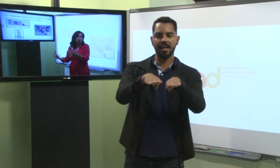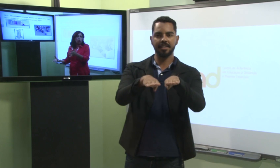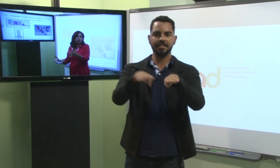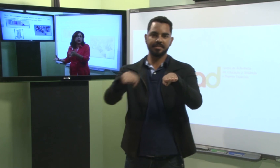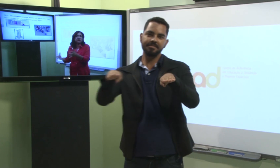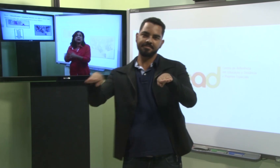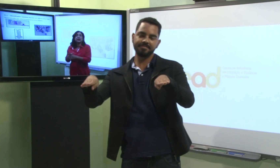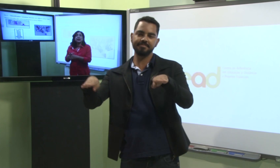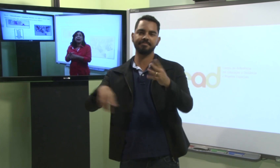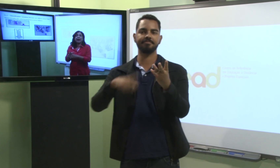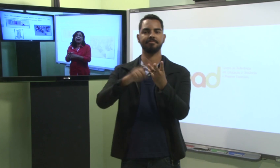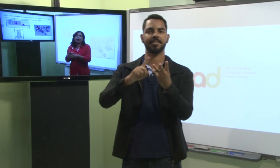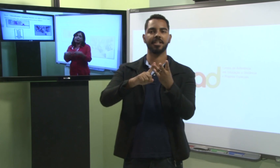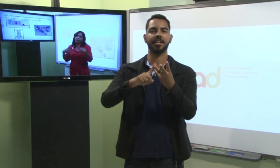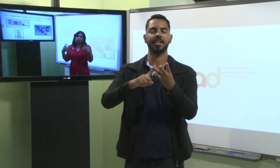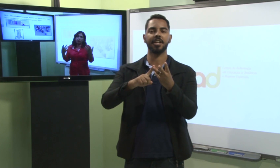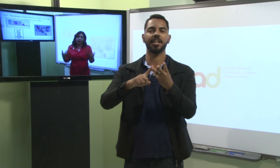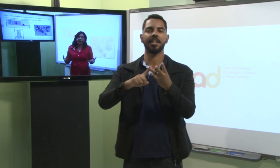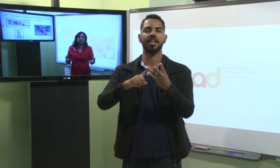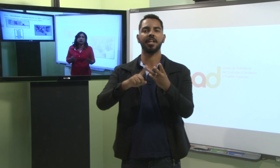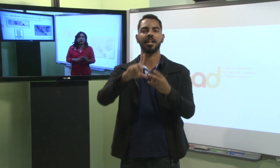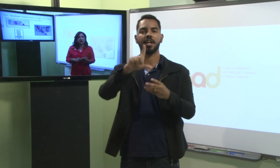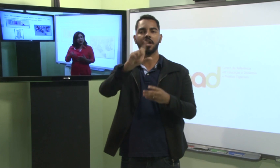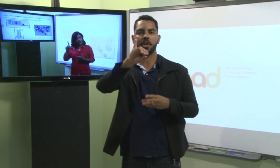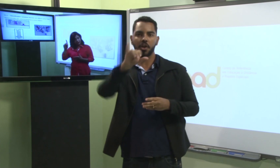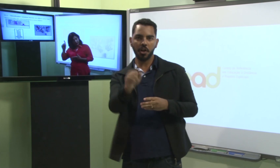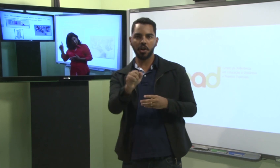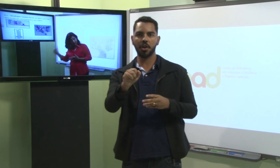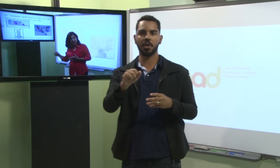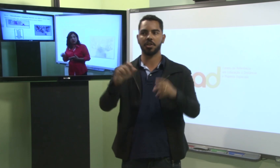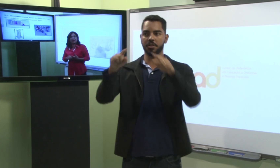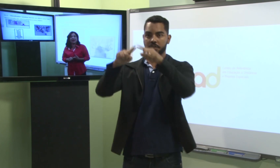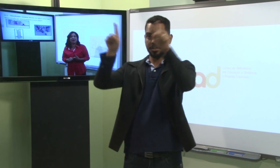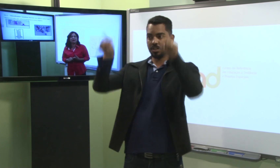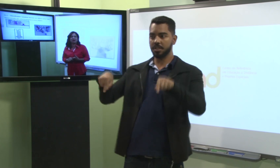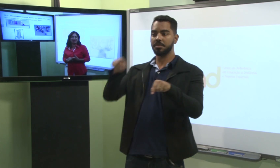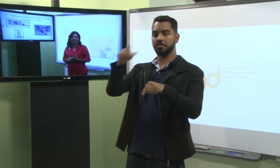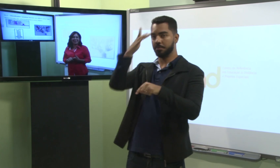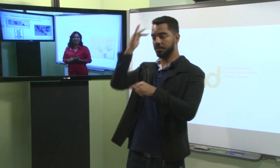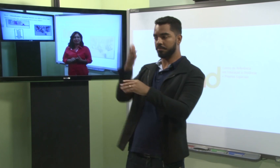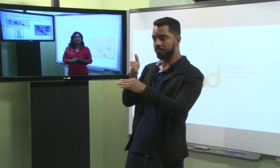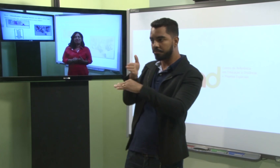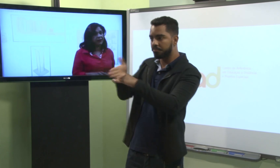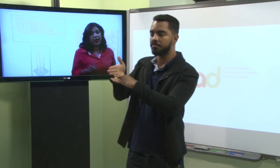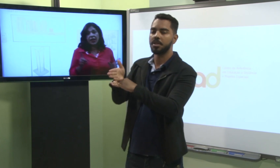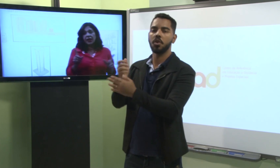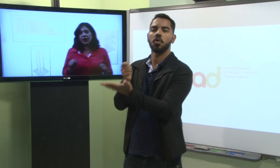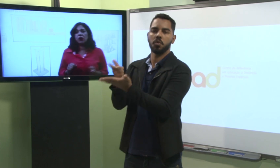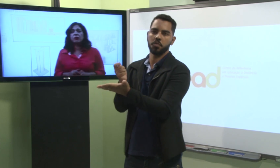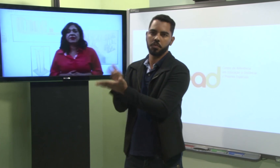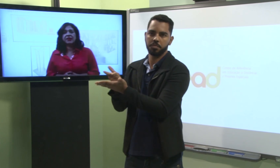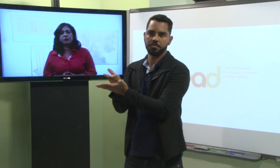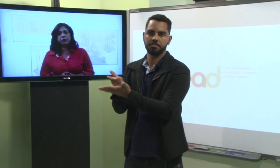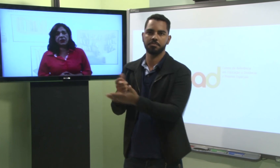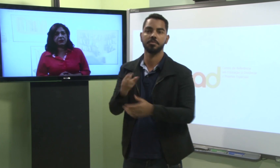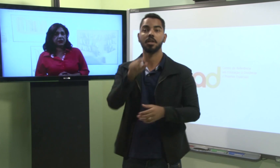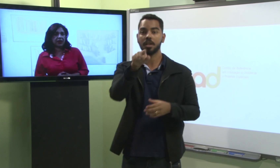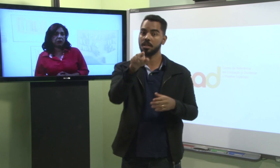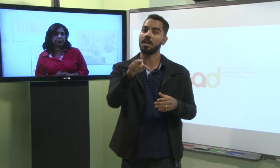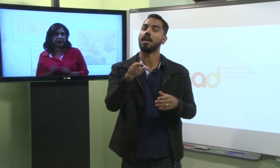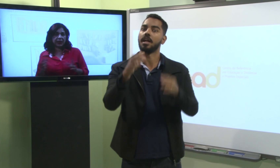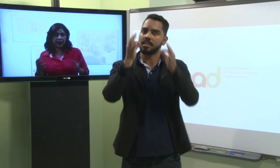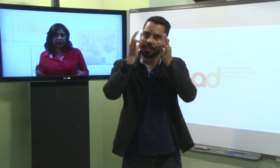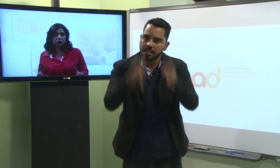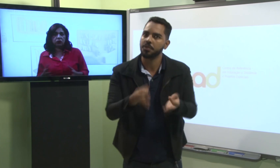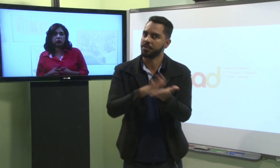fazendo compras. Peço a vocês que atentem ao intérprete, ok? E como exemplos, podemos citar